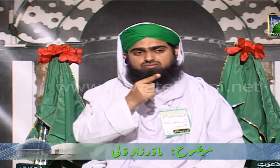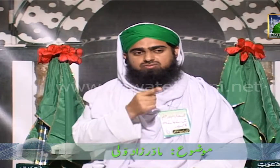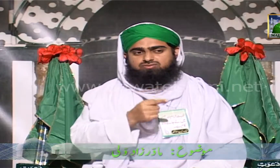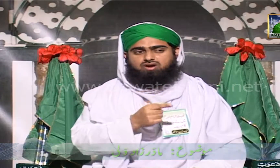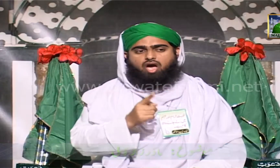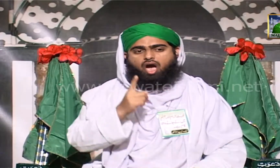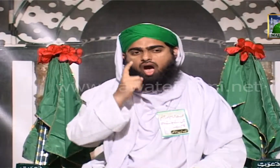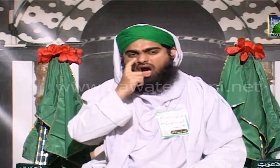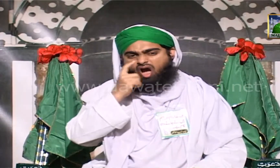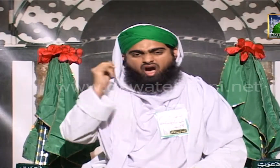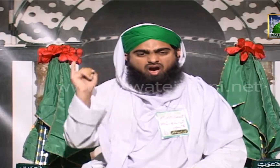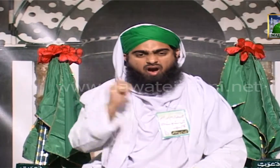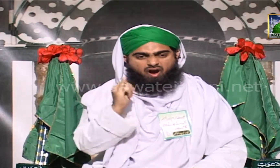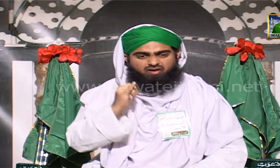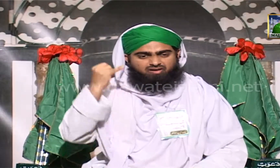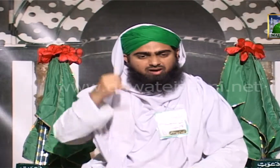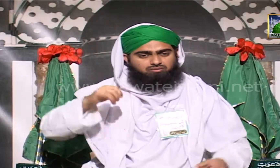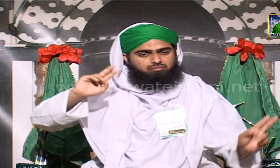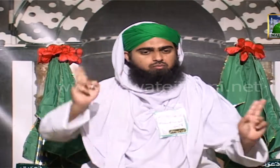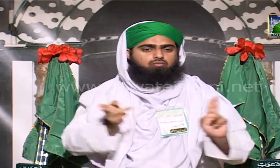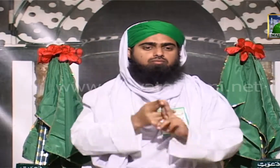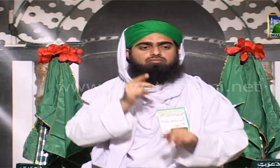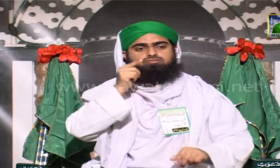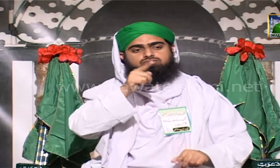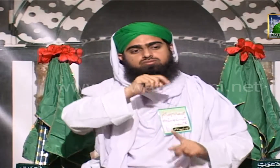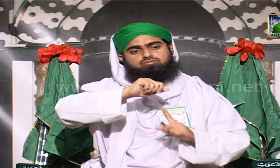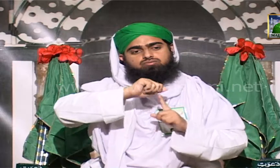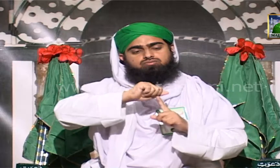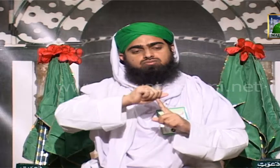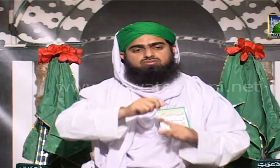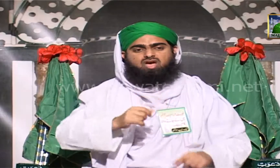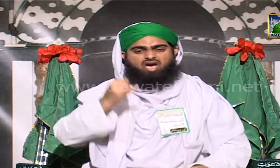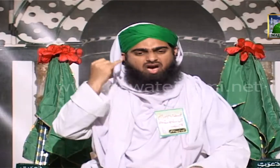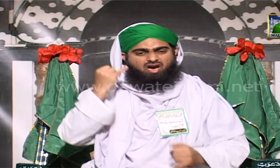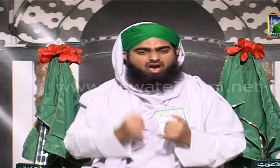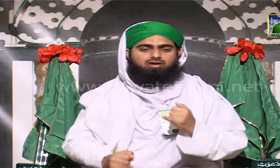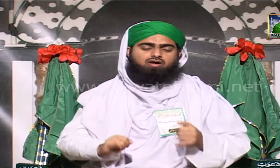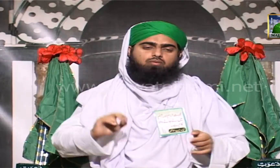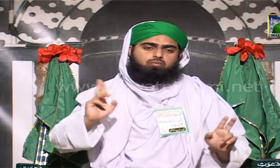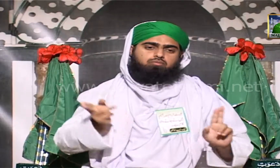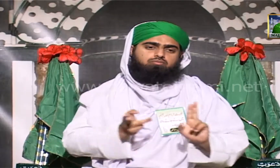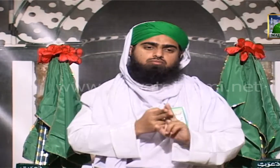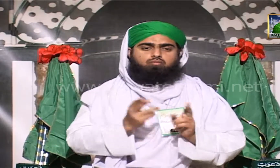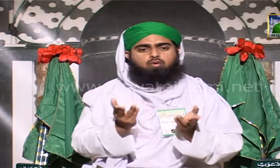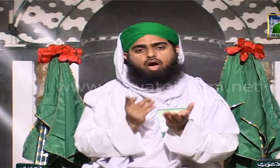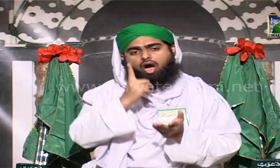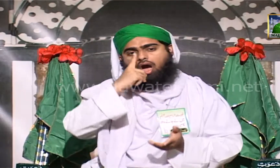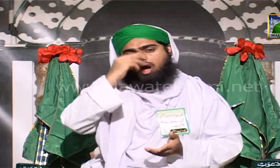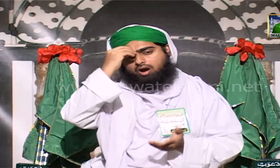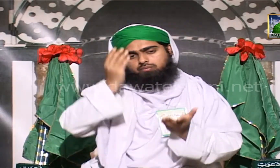اس کو فاحشہ عورت سے پالا پڑے، گندی عورت سے پالا پڑے. یہ اس نے بددعا کر دی